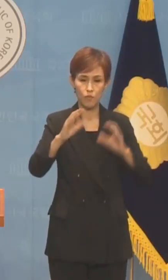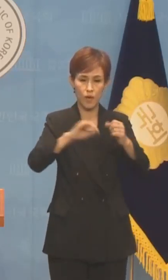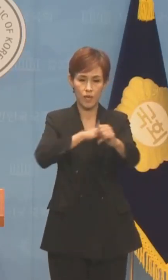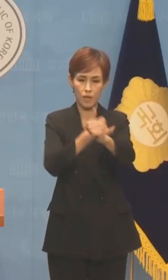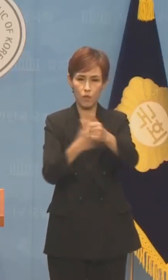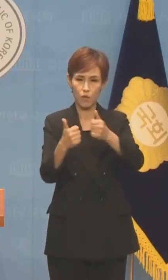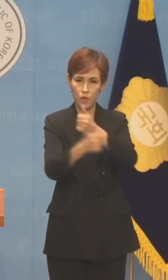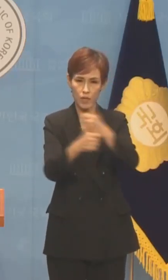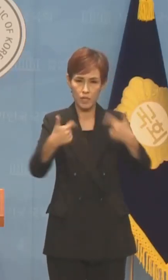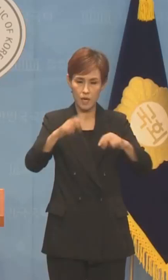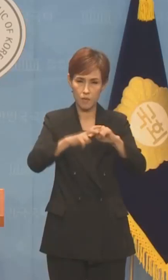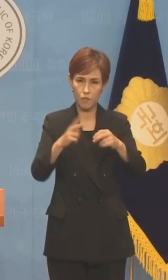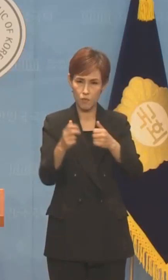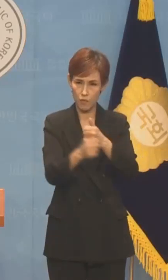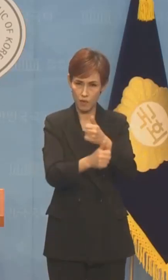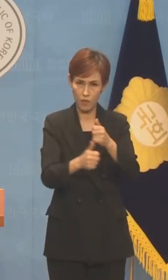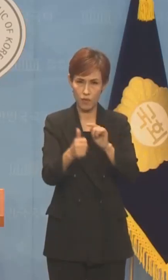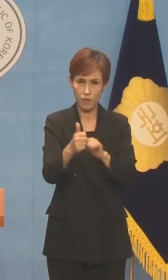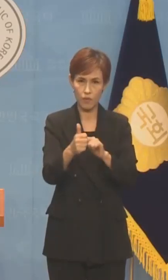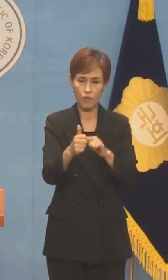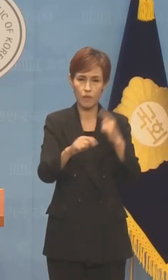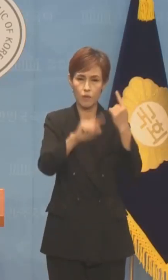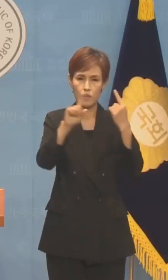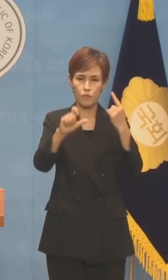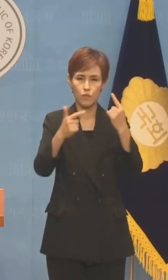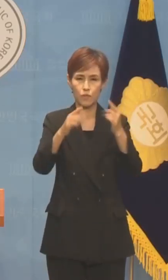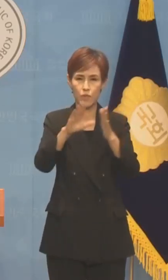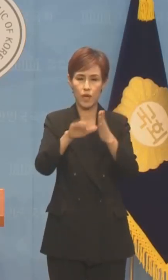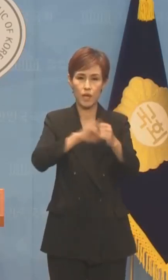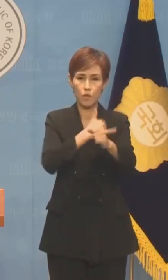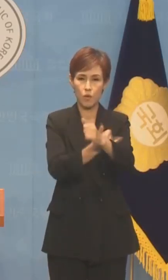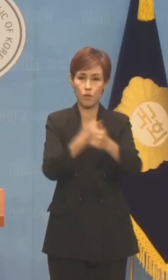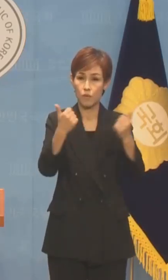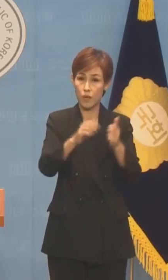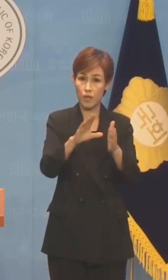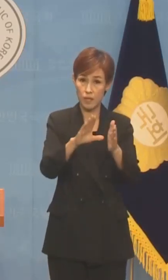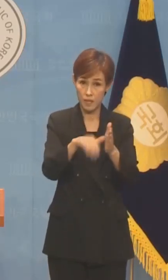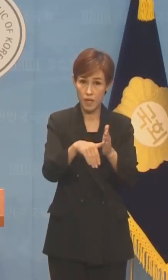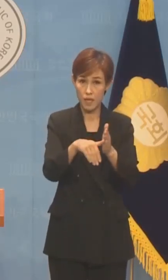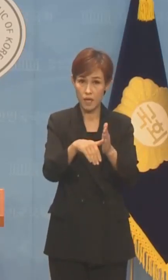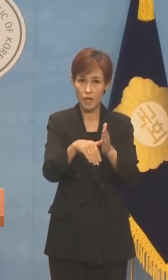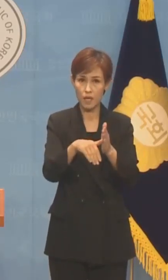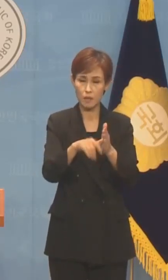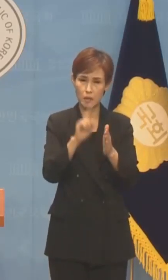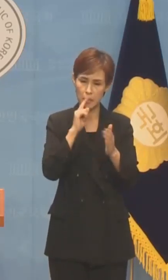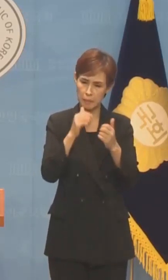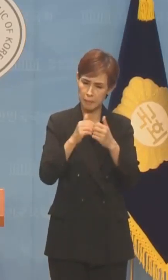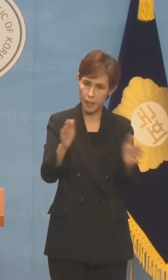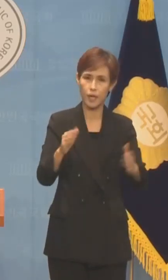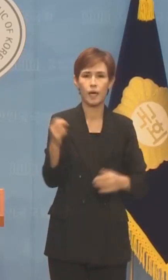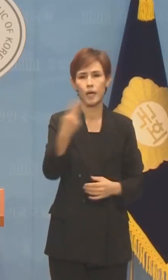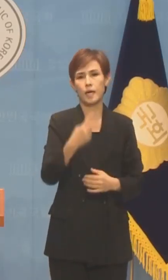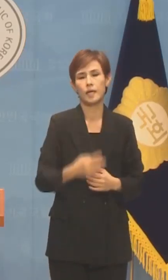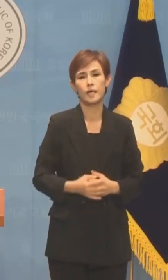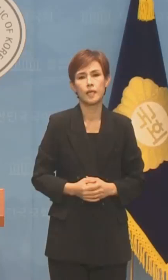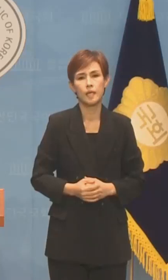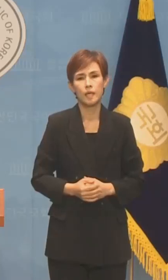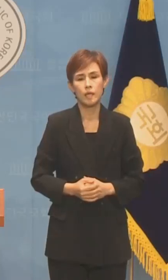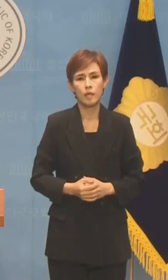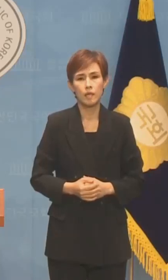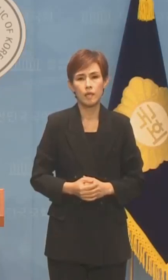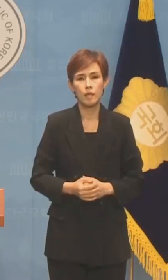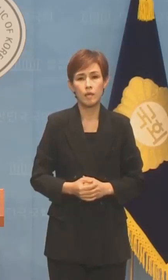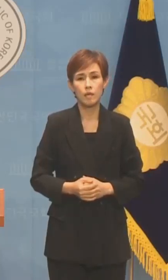국가인권위원회 상임위원이 16일에 있었던 인권위 공식 회의에서 또다시 막말을 내뱉었습니다.